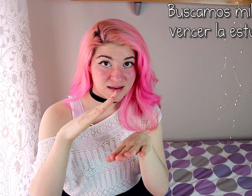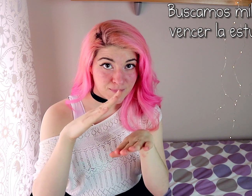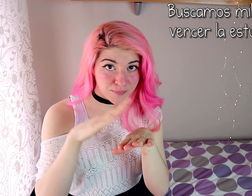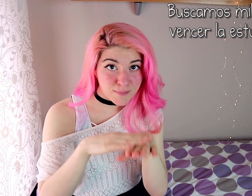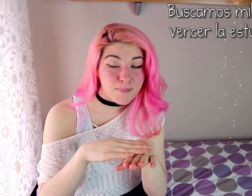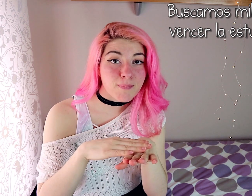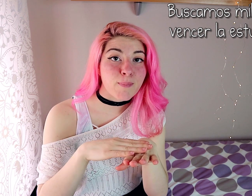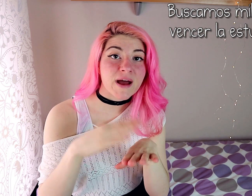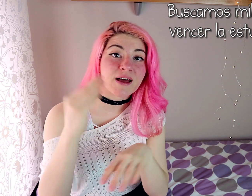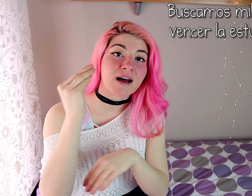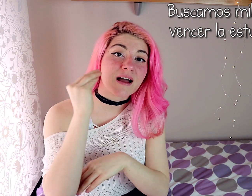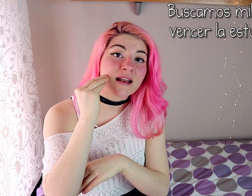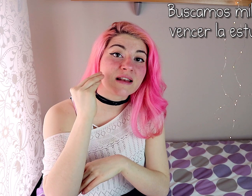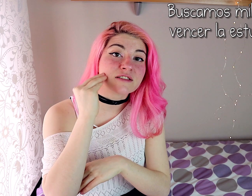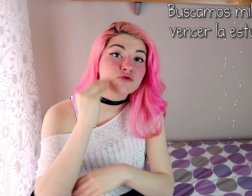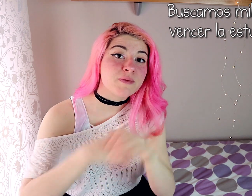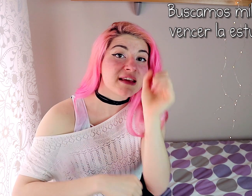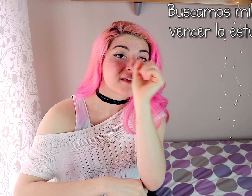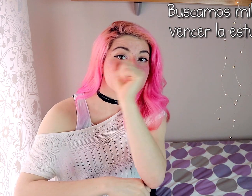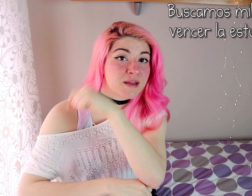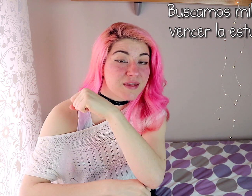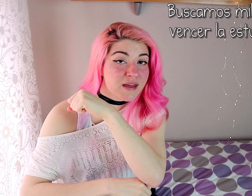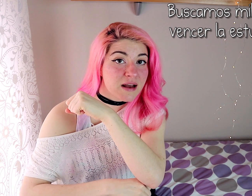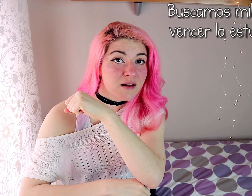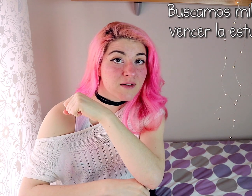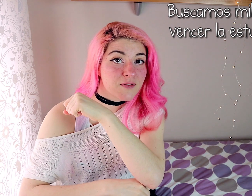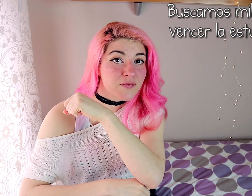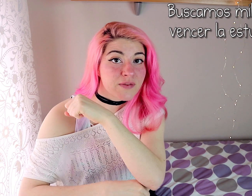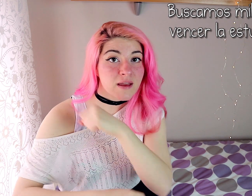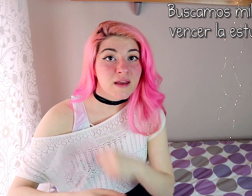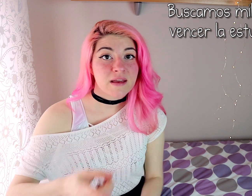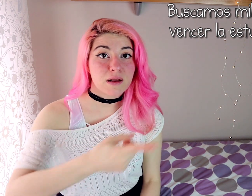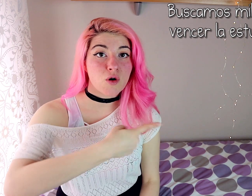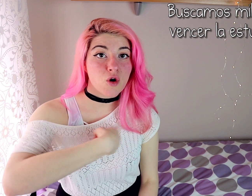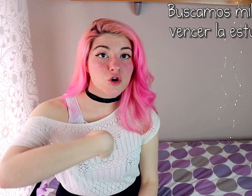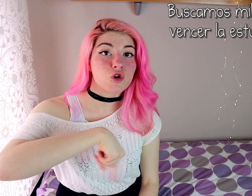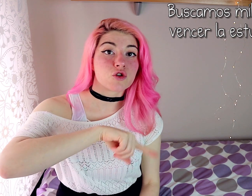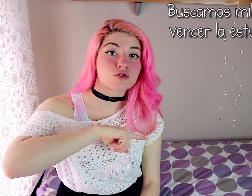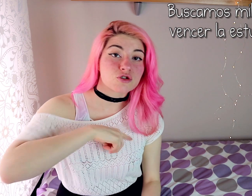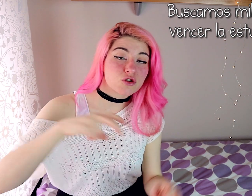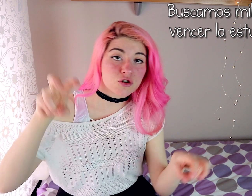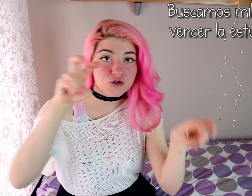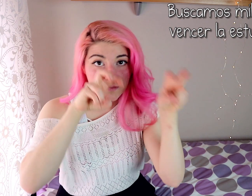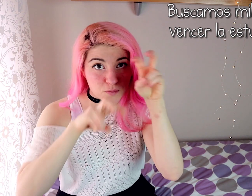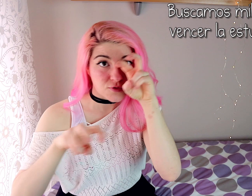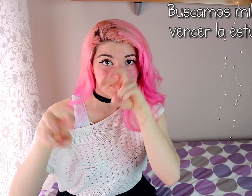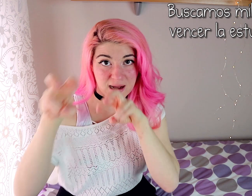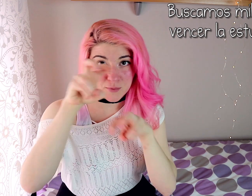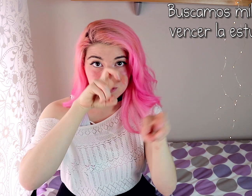para la estupidez vencer y luego nosotros buscamos.